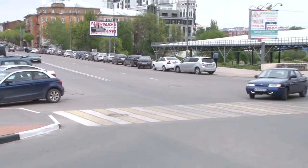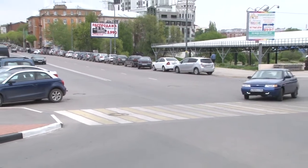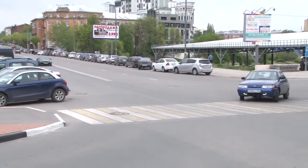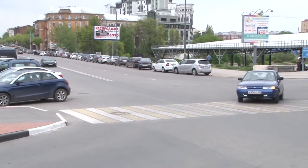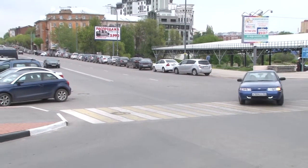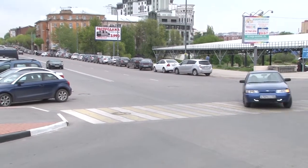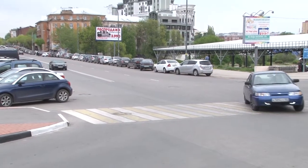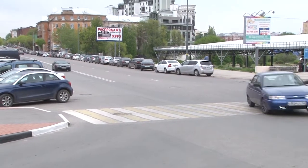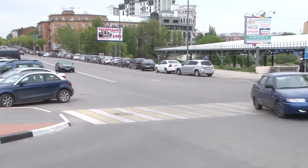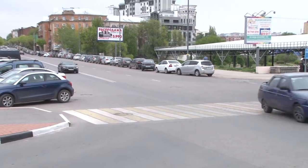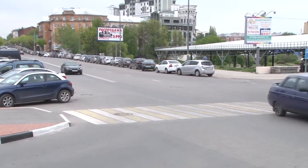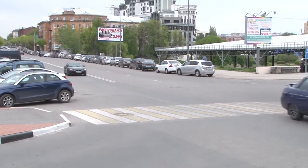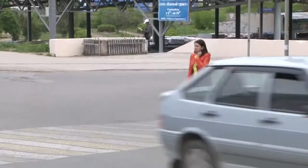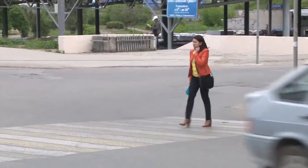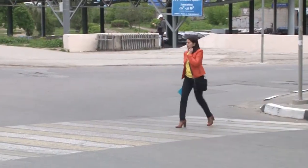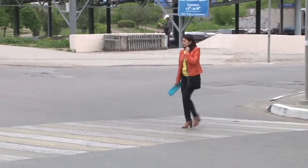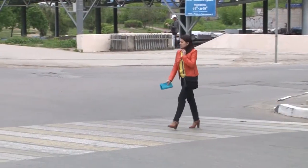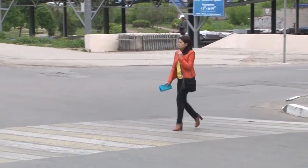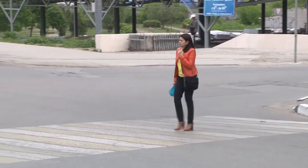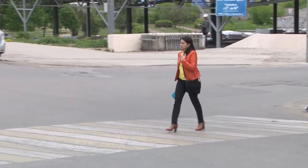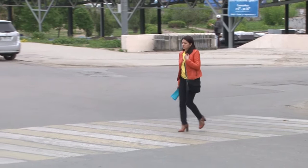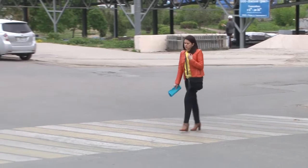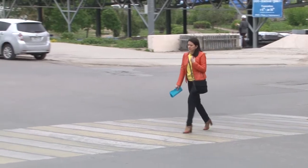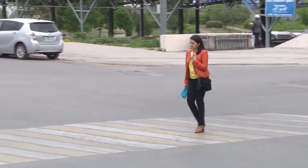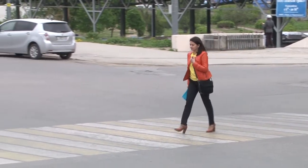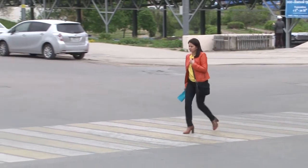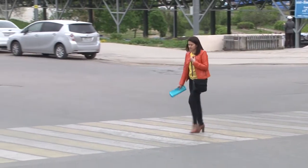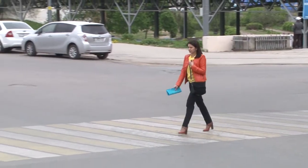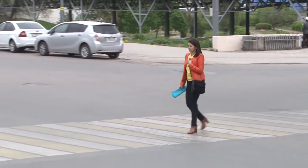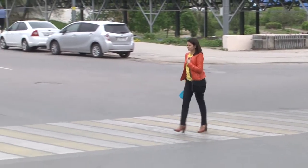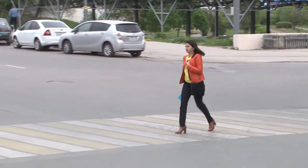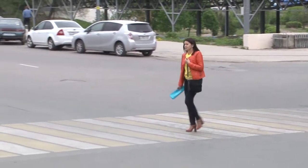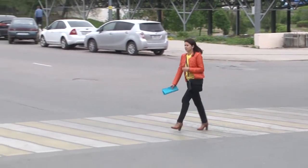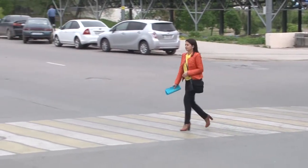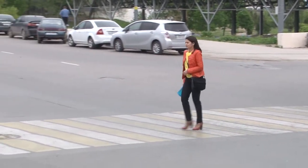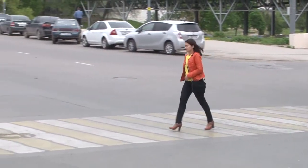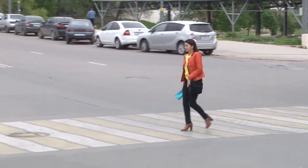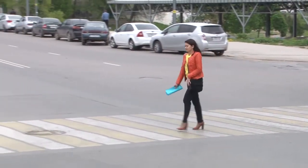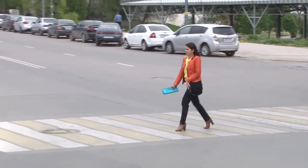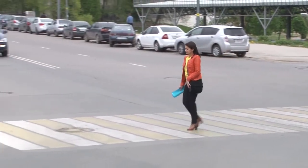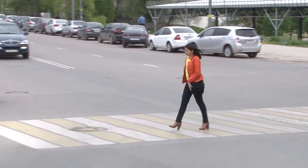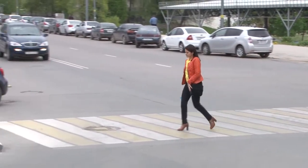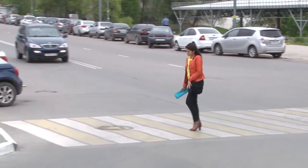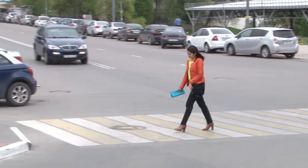действительно смотреть кино, слепым, а помогают и наполнить жизнь новыми красками. Официально в Рязанском обществе глухих